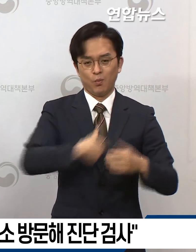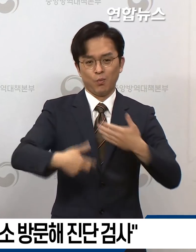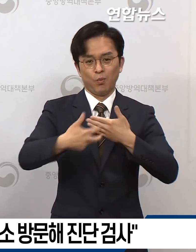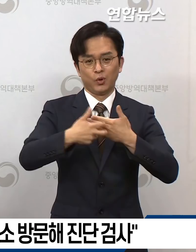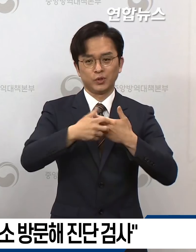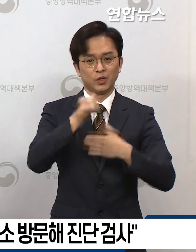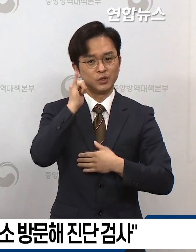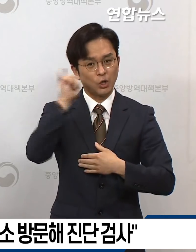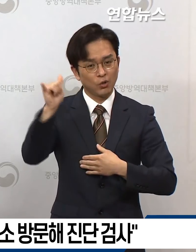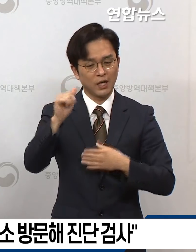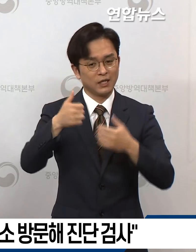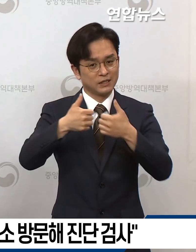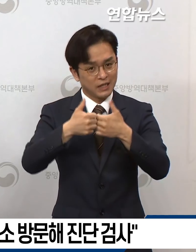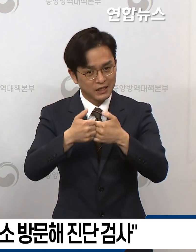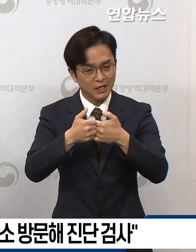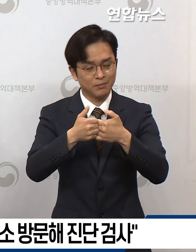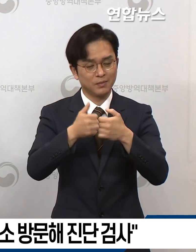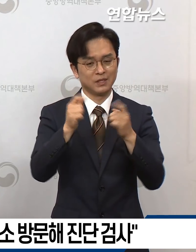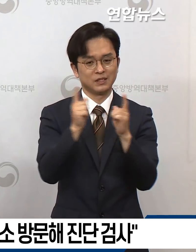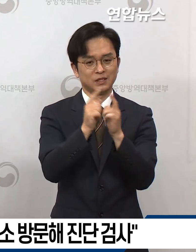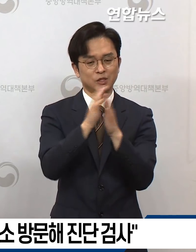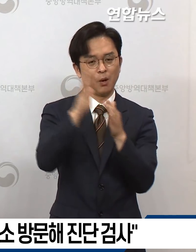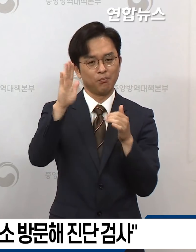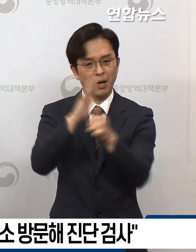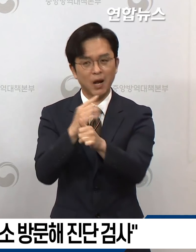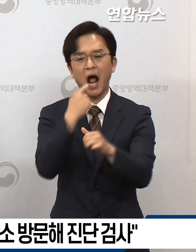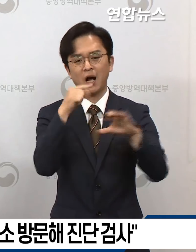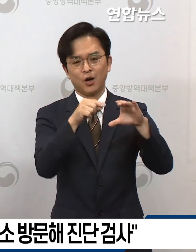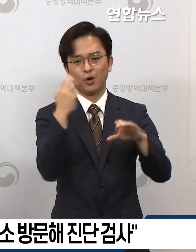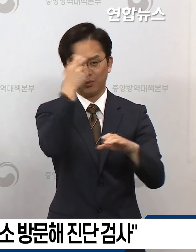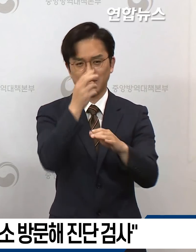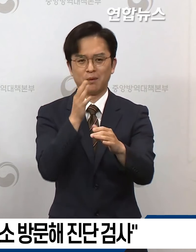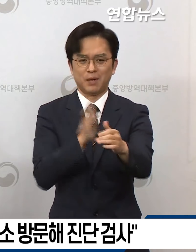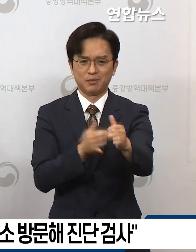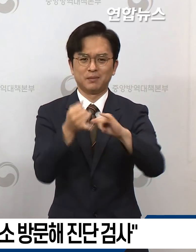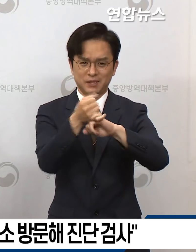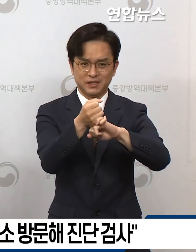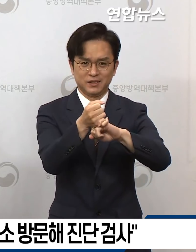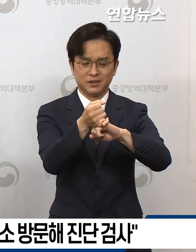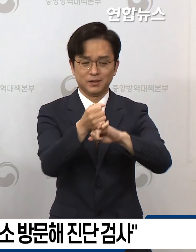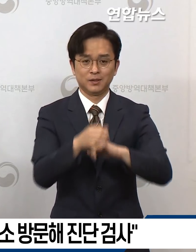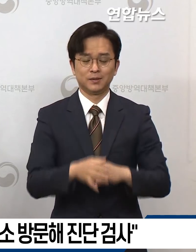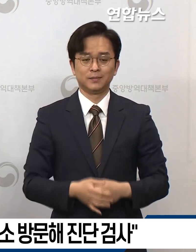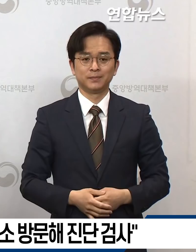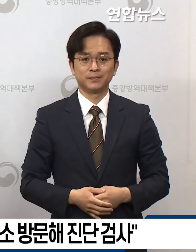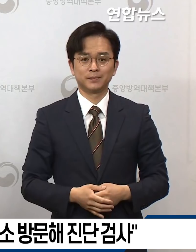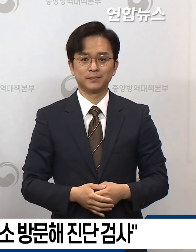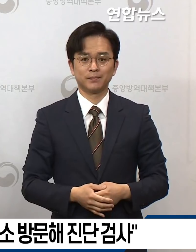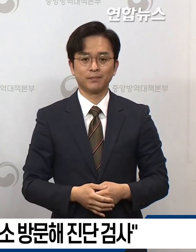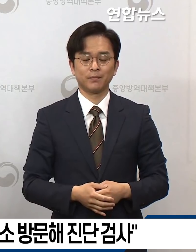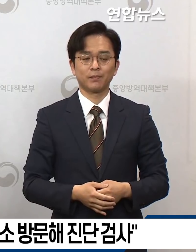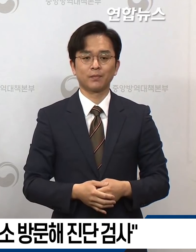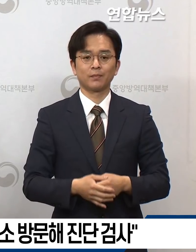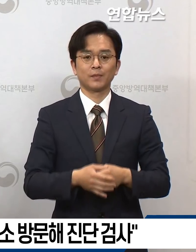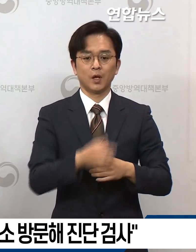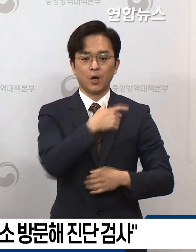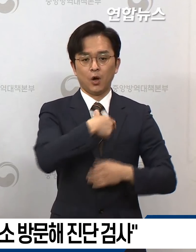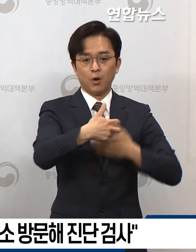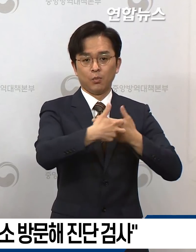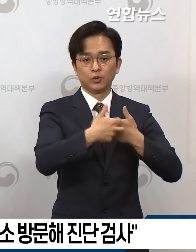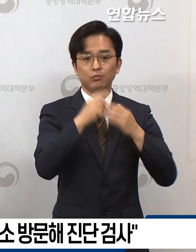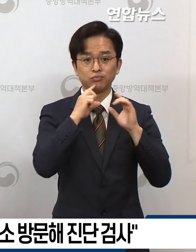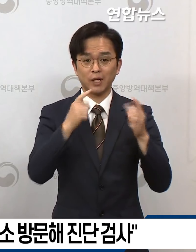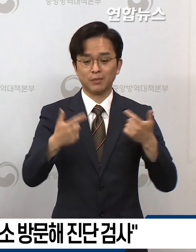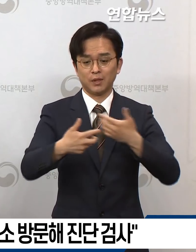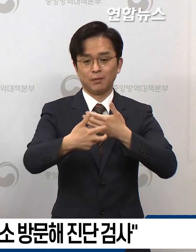것을 요청드립니다. 각 지자체 보건소와 의료기관의 선별진료소에서도